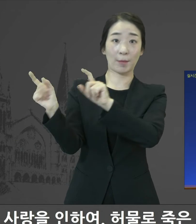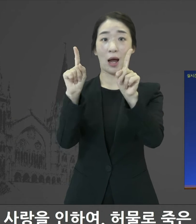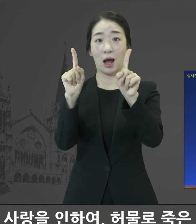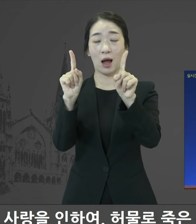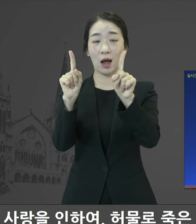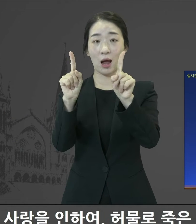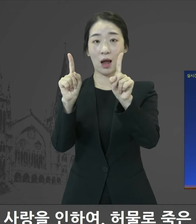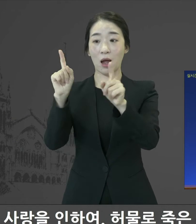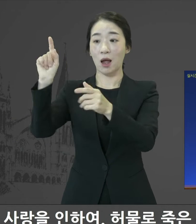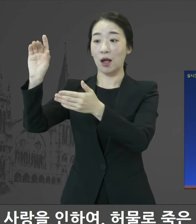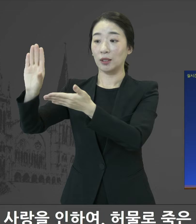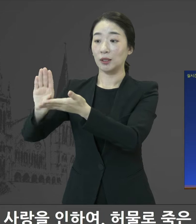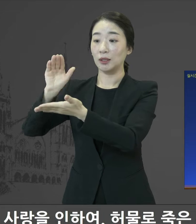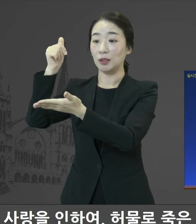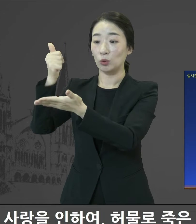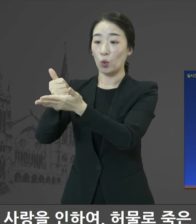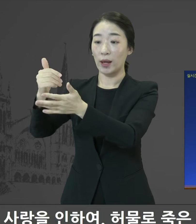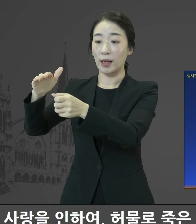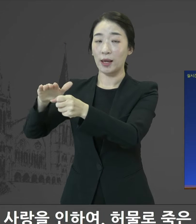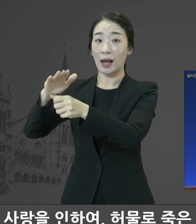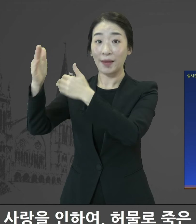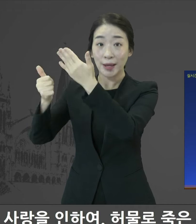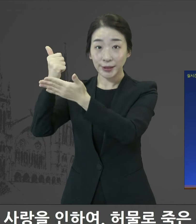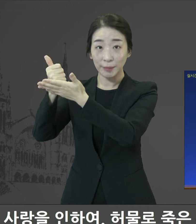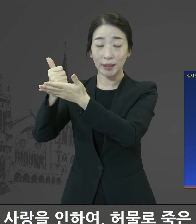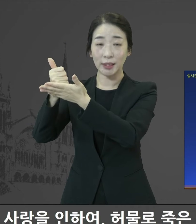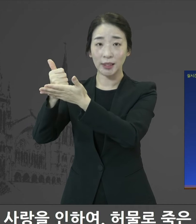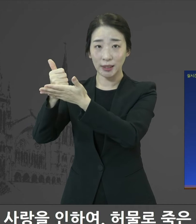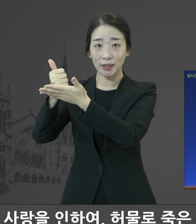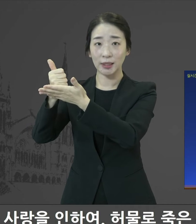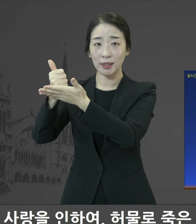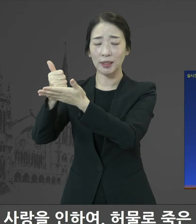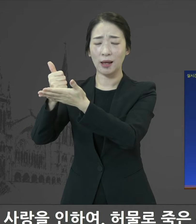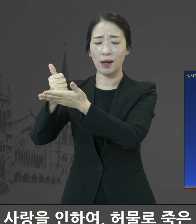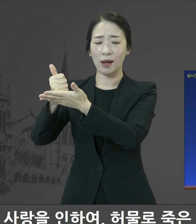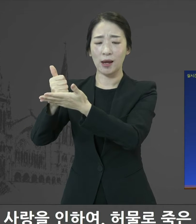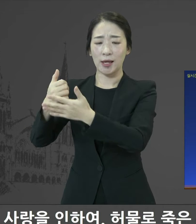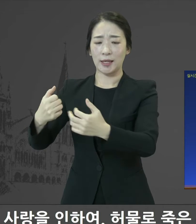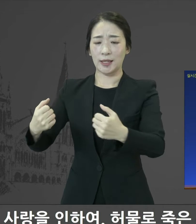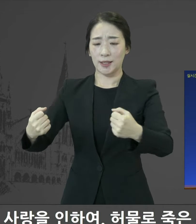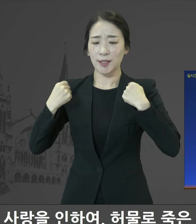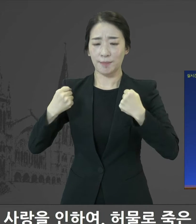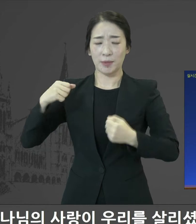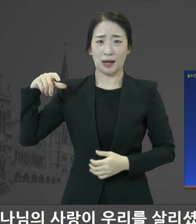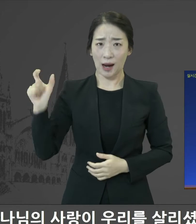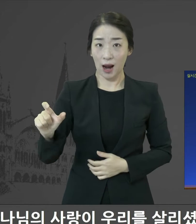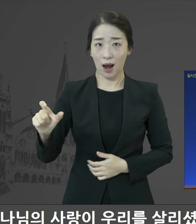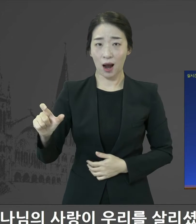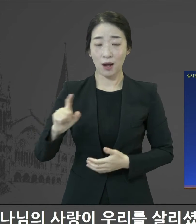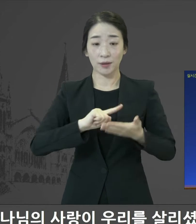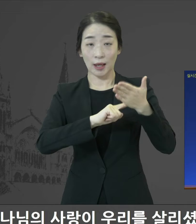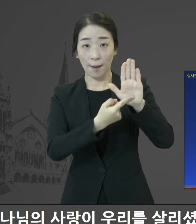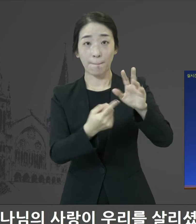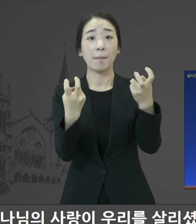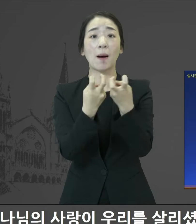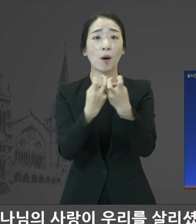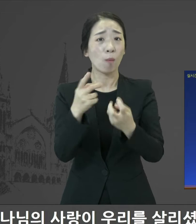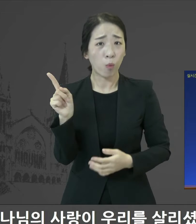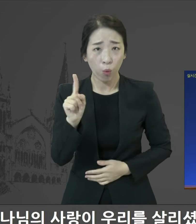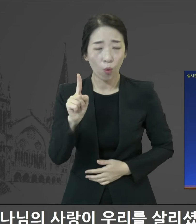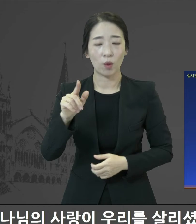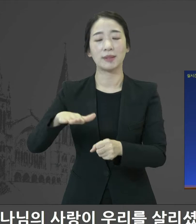사랑이 우리를 살리셨다는 겁니다. 그러니까 하나님의 강력한 그 힘이 나타난 방식이 사랑이라는